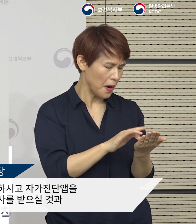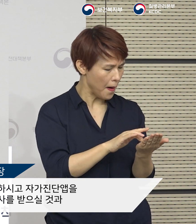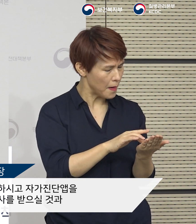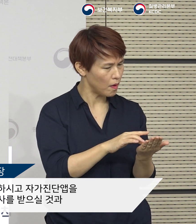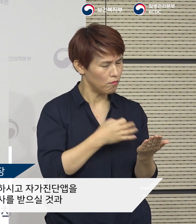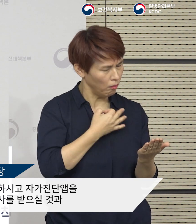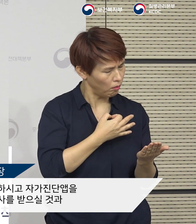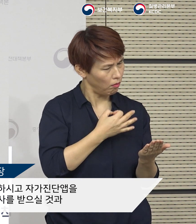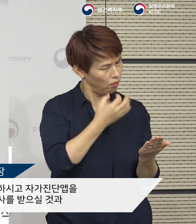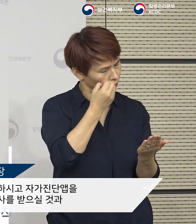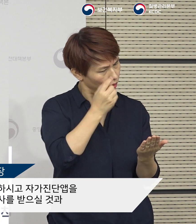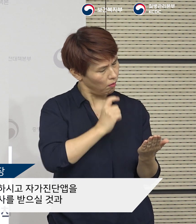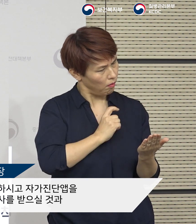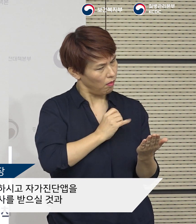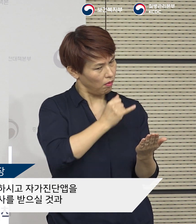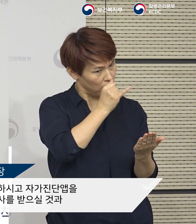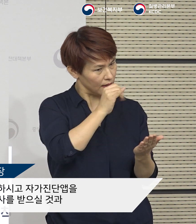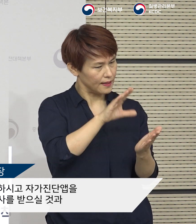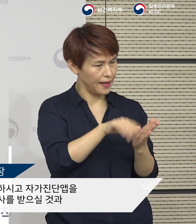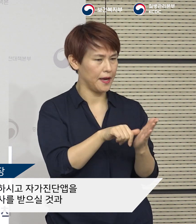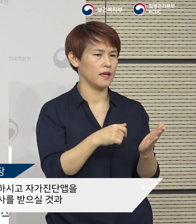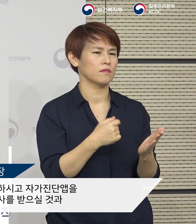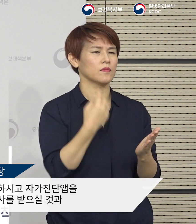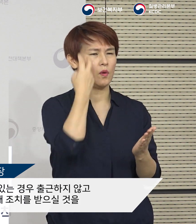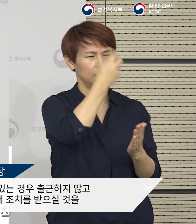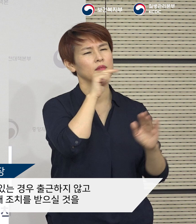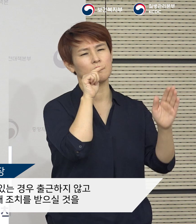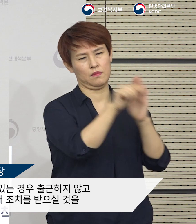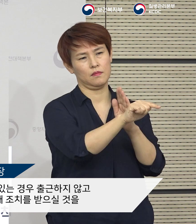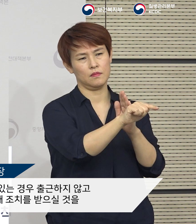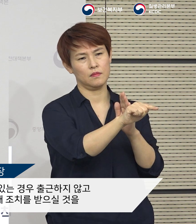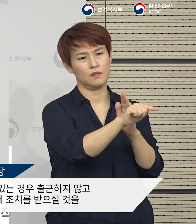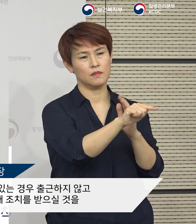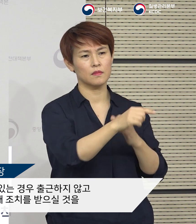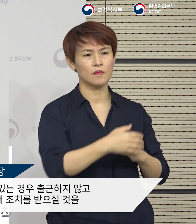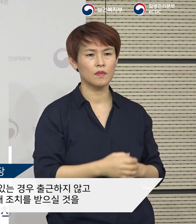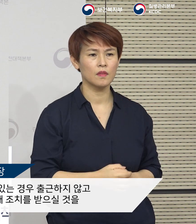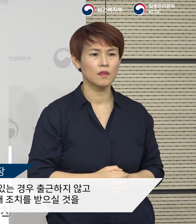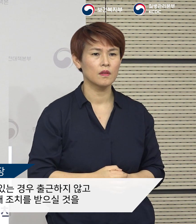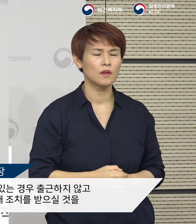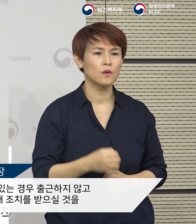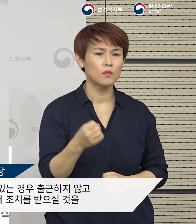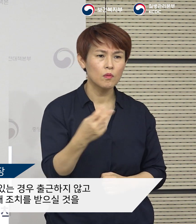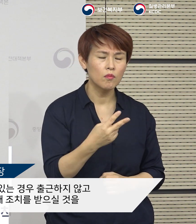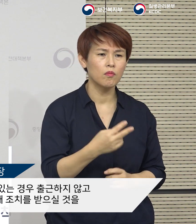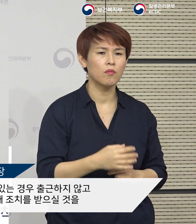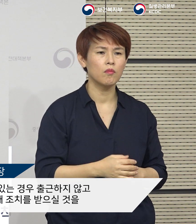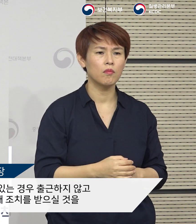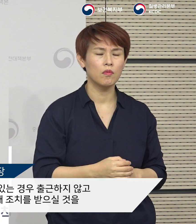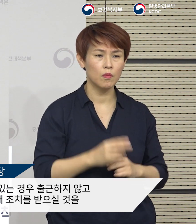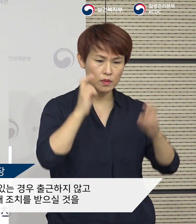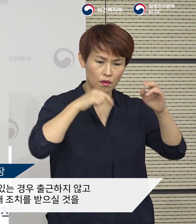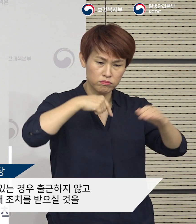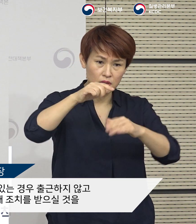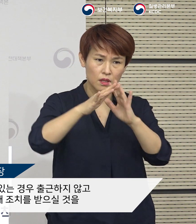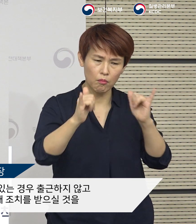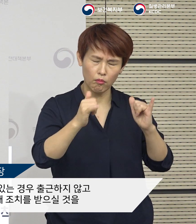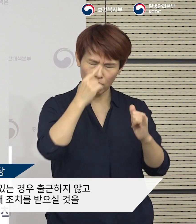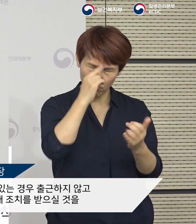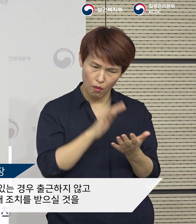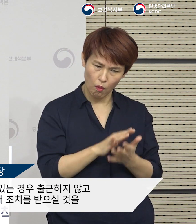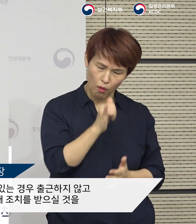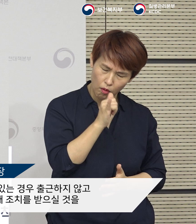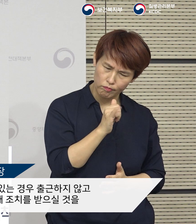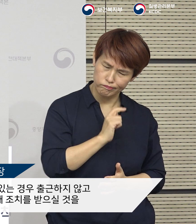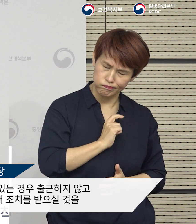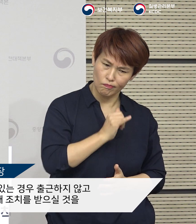발생하는 경우 진단 검사를 받으실 것과 직장에 출근하시는 분들이 발열 등 초기 증상이 있는 경우